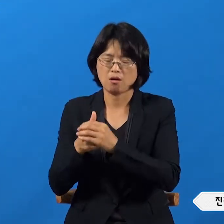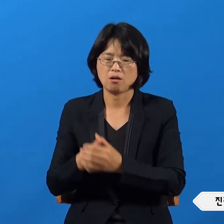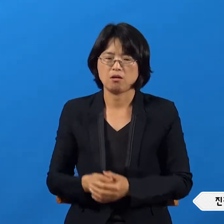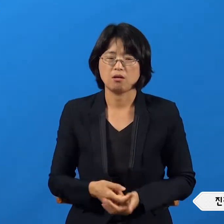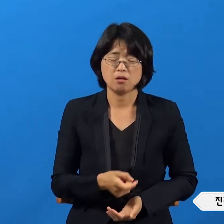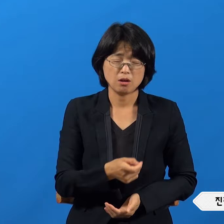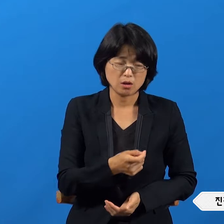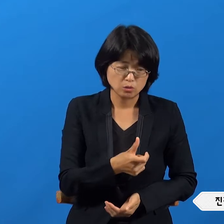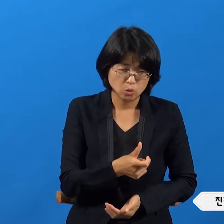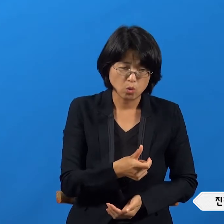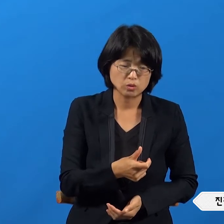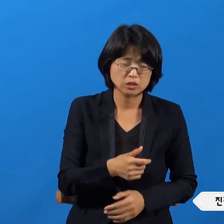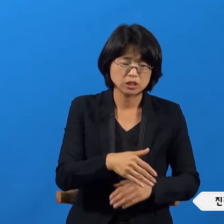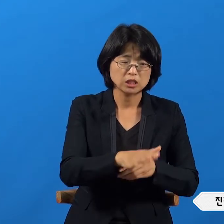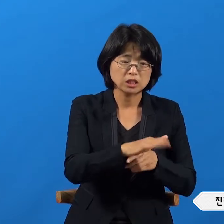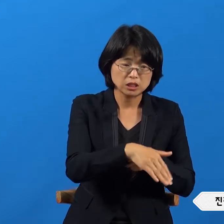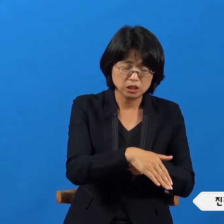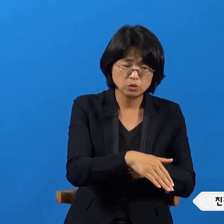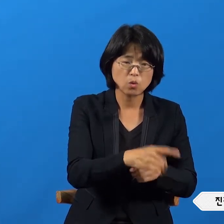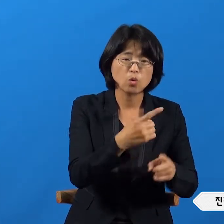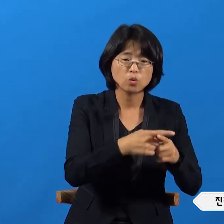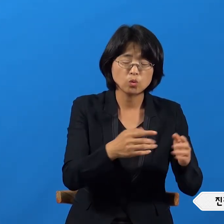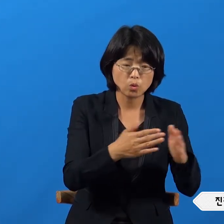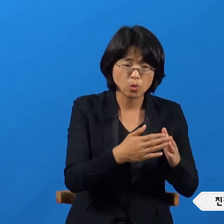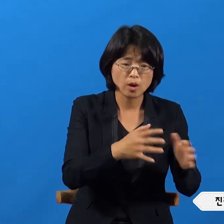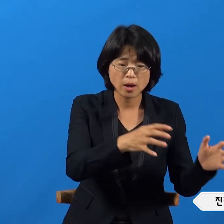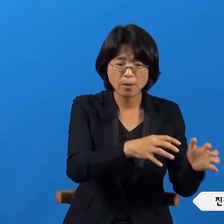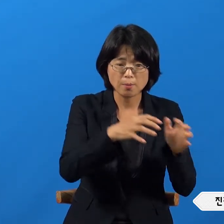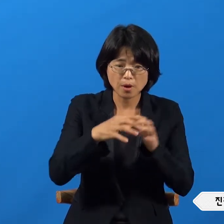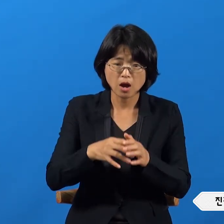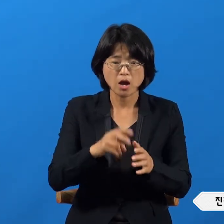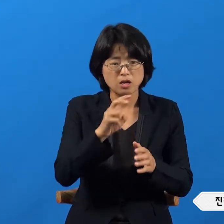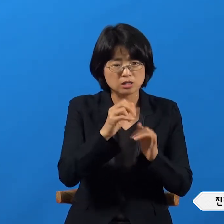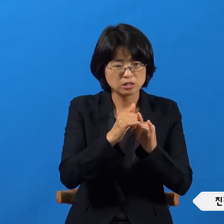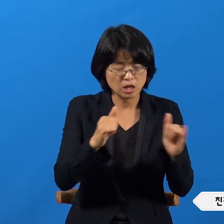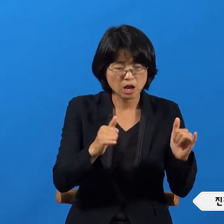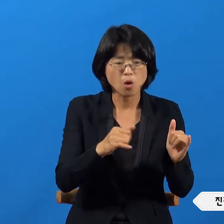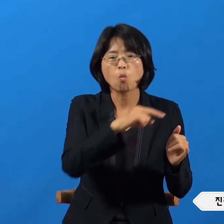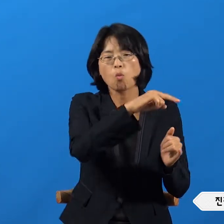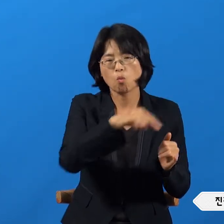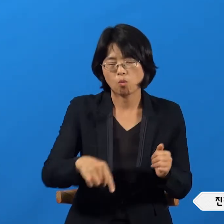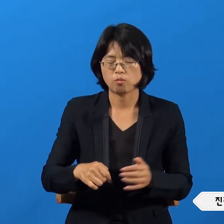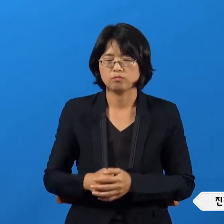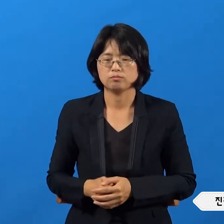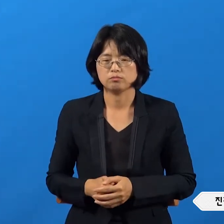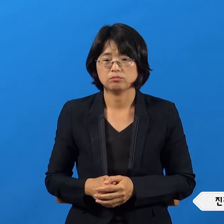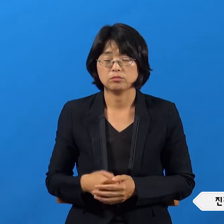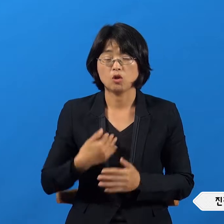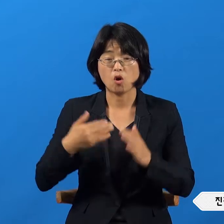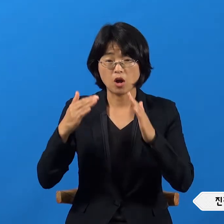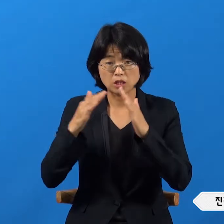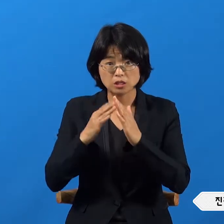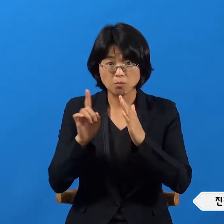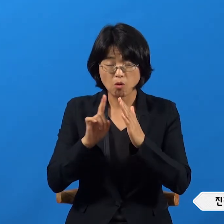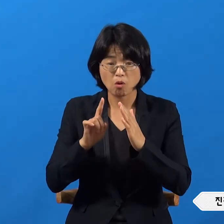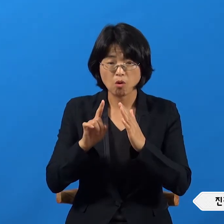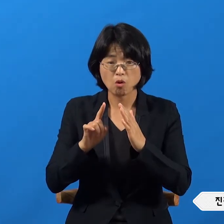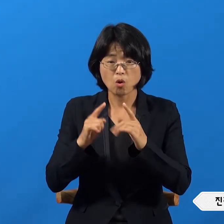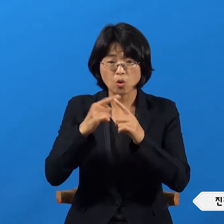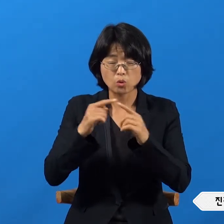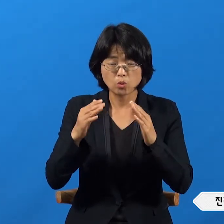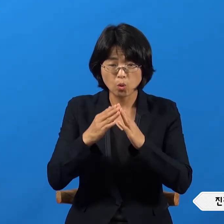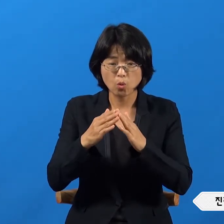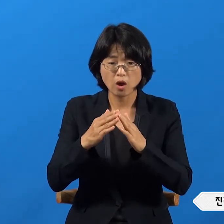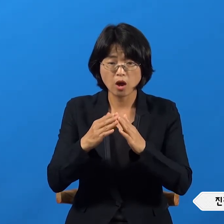분이 모이셨습니다. 저희 집만큼은 절대로 교회와 관계없다고 소문났던 그 집에 하나님께서